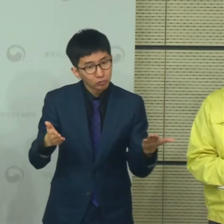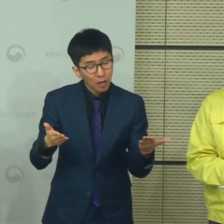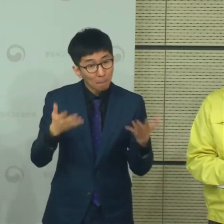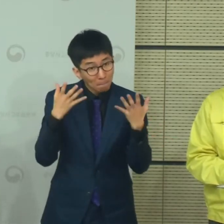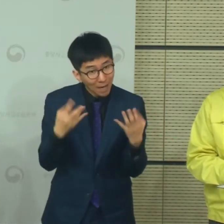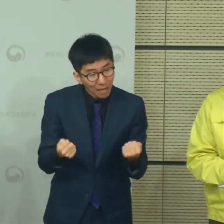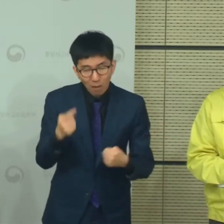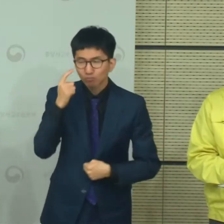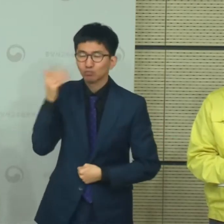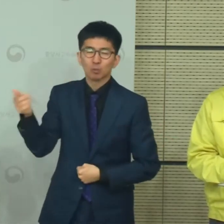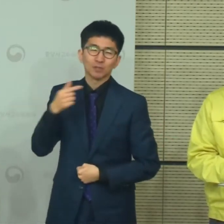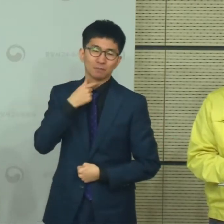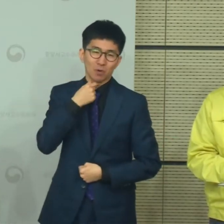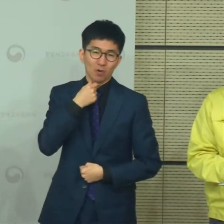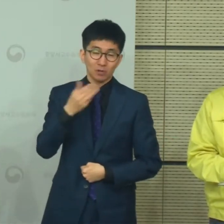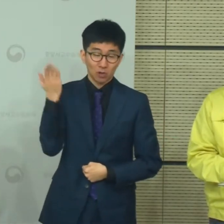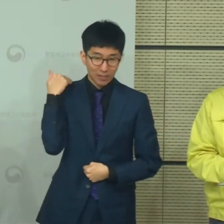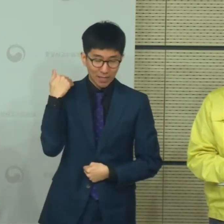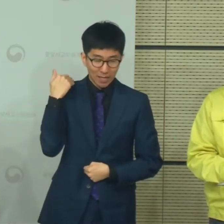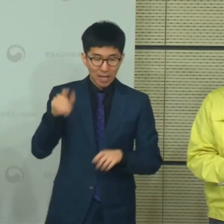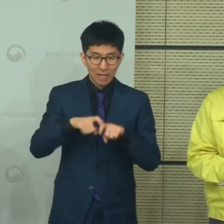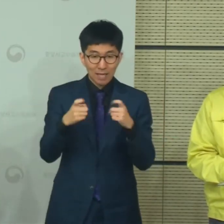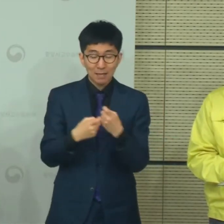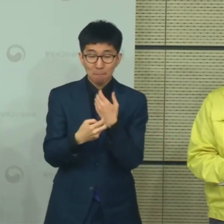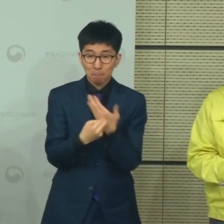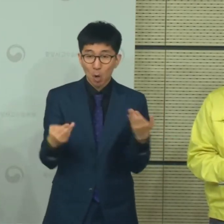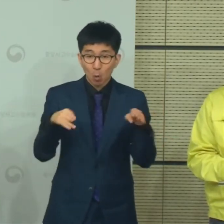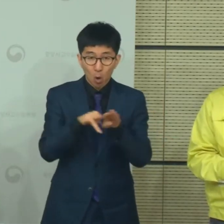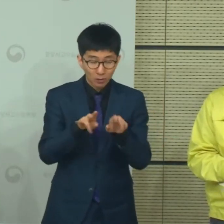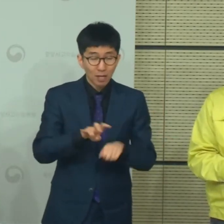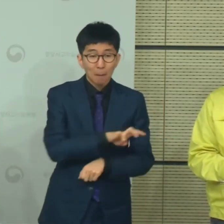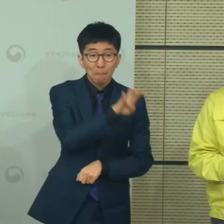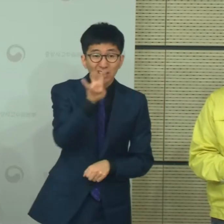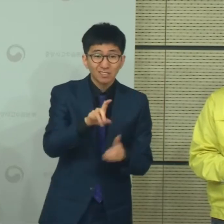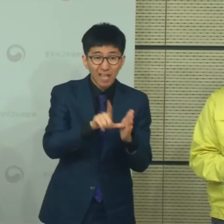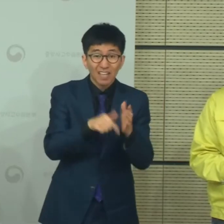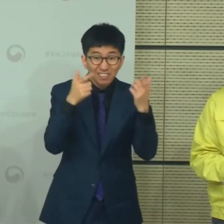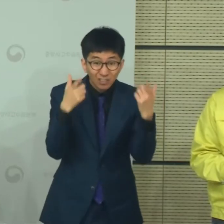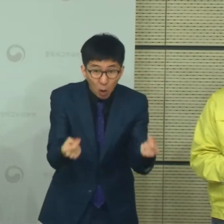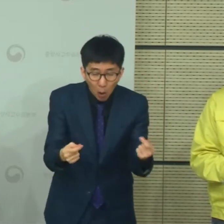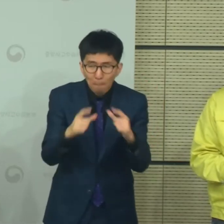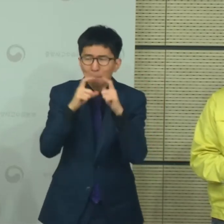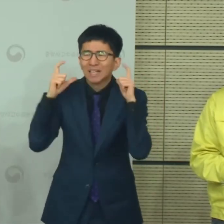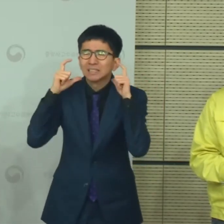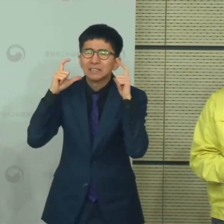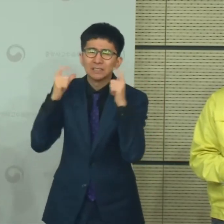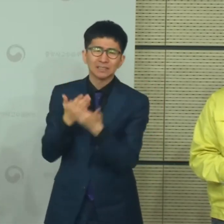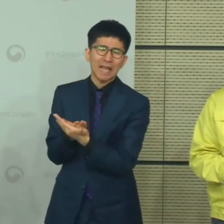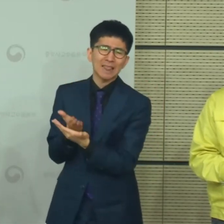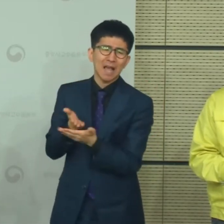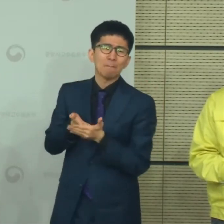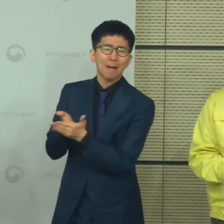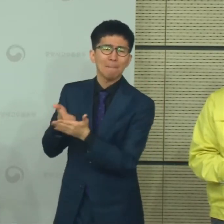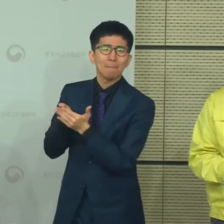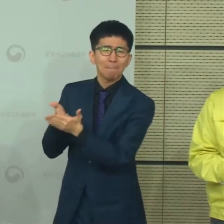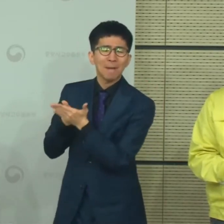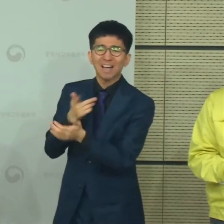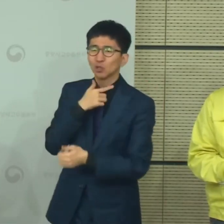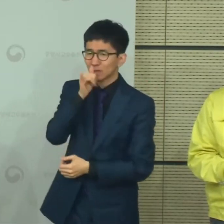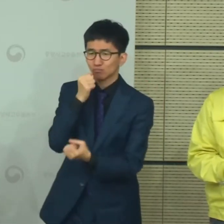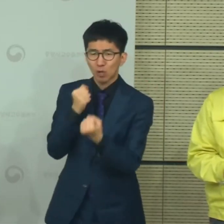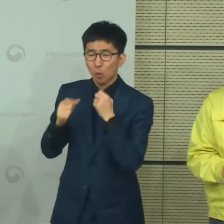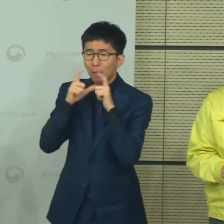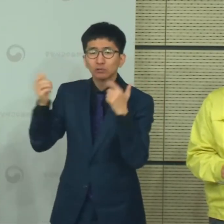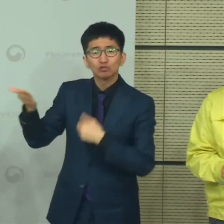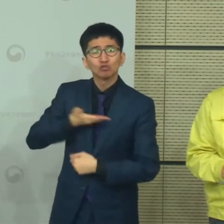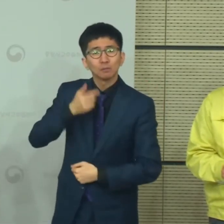민간 병원들이 메르스 때처럼 마스크를 정부 차원에서 확보해 달라고 여러 번 요청했다는데 왜 이게 안 되는지 말씀해